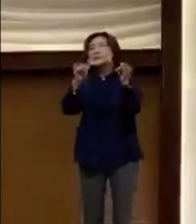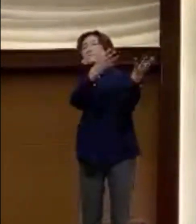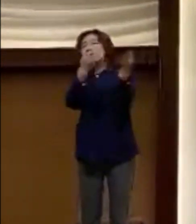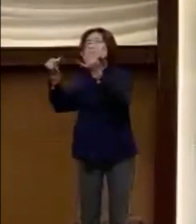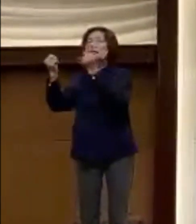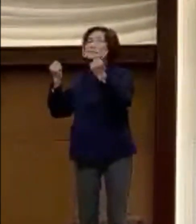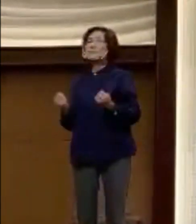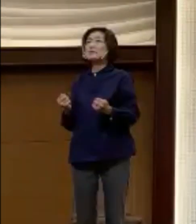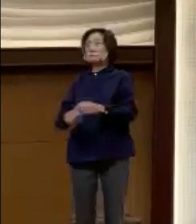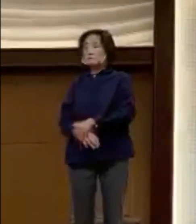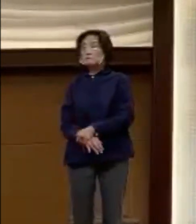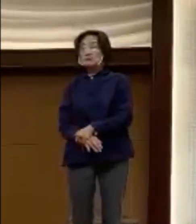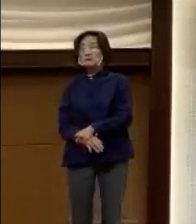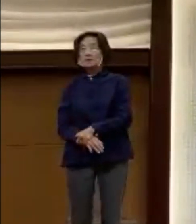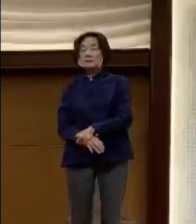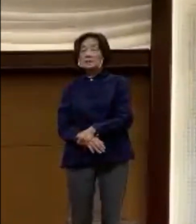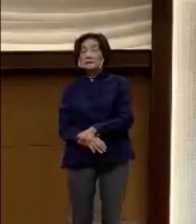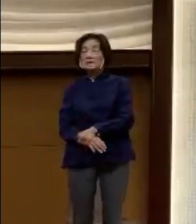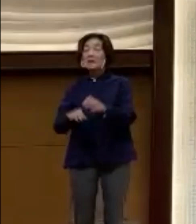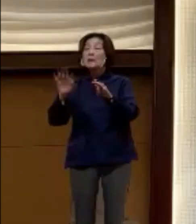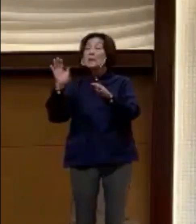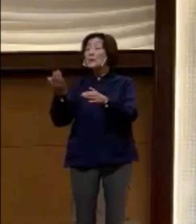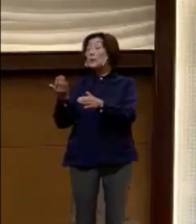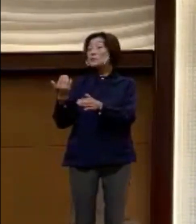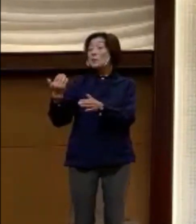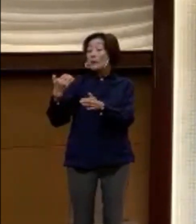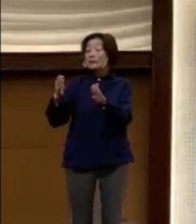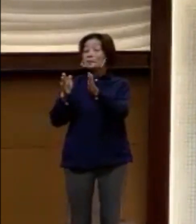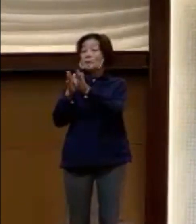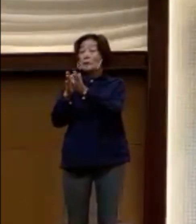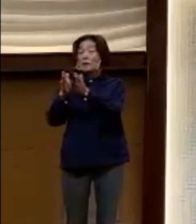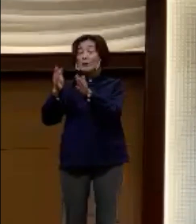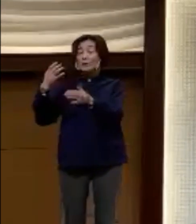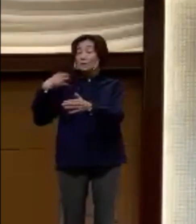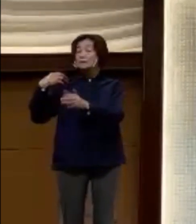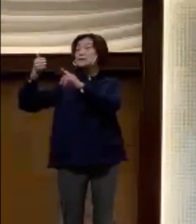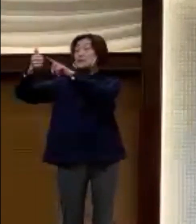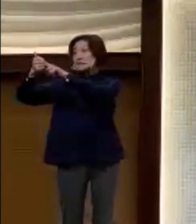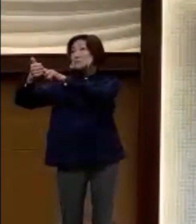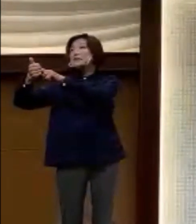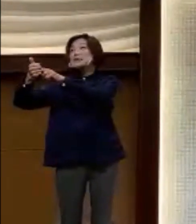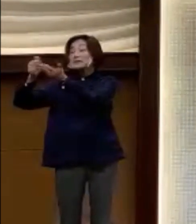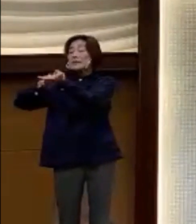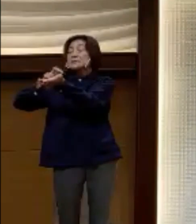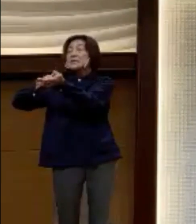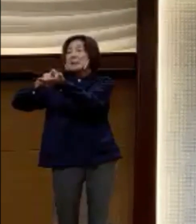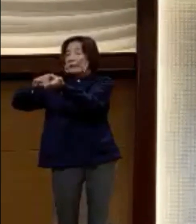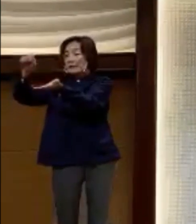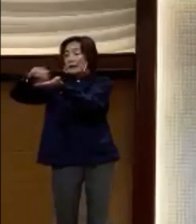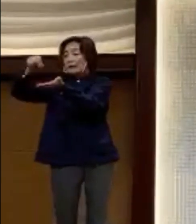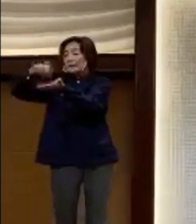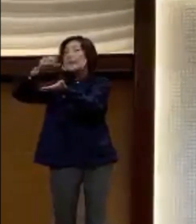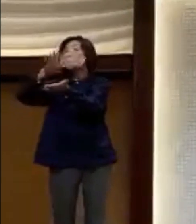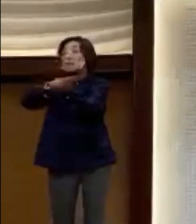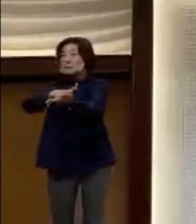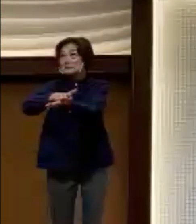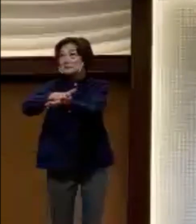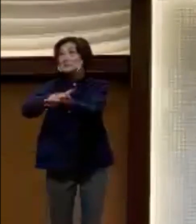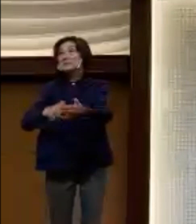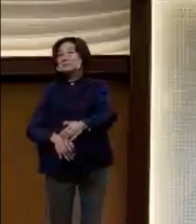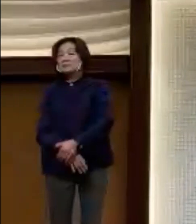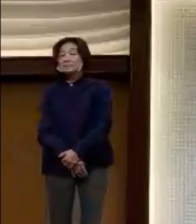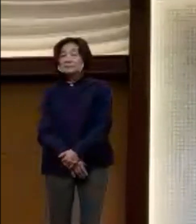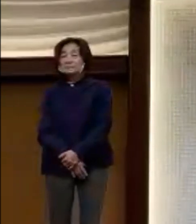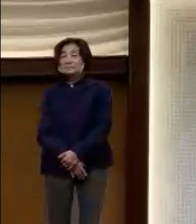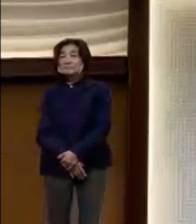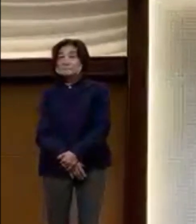で今、今月号の文藝春秋に私の主治医が書いてますけども、福岡でもうスタートしました。佐賀でも一部スタ